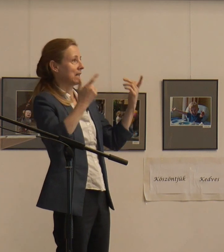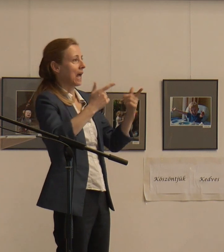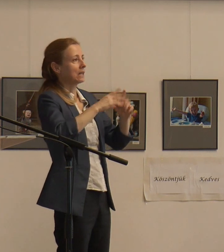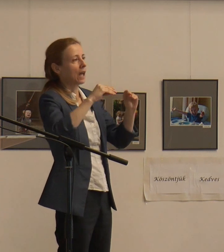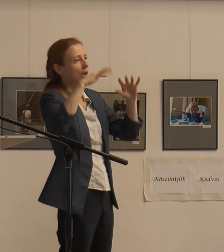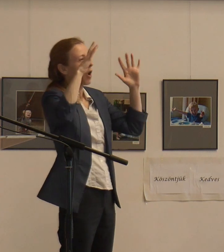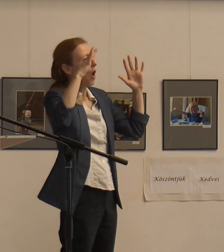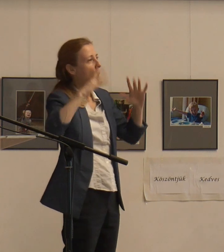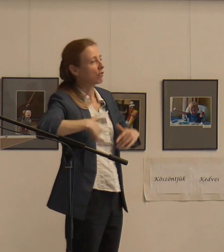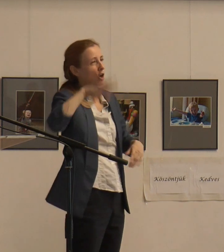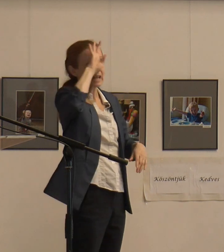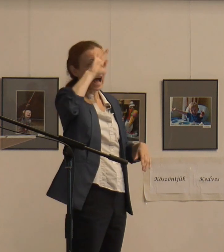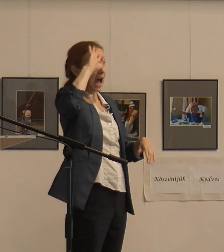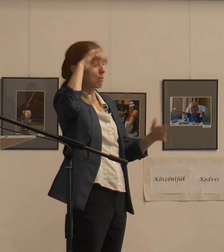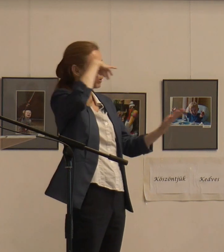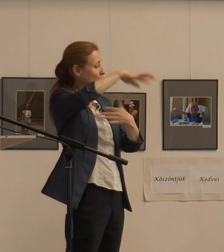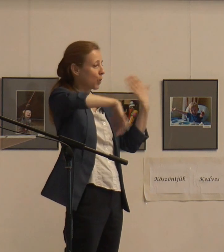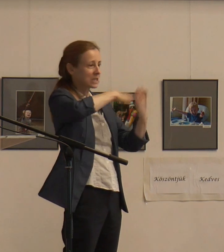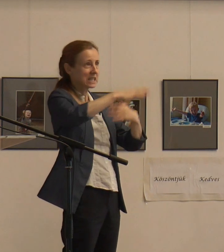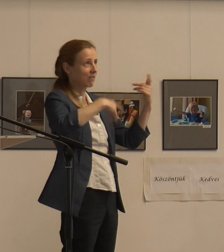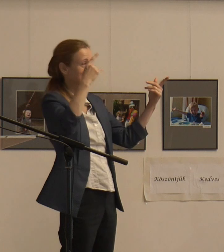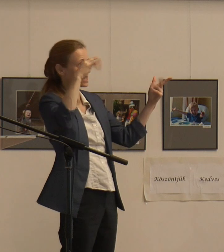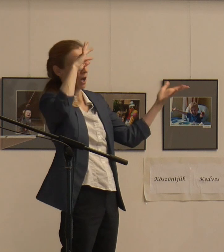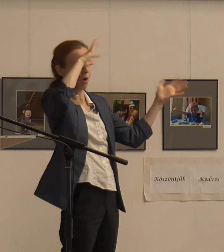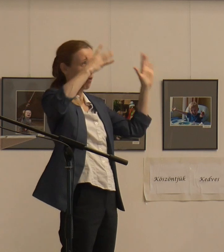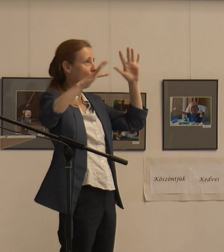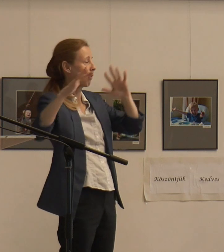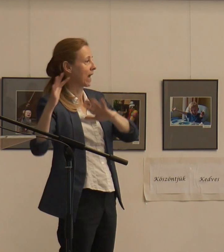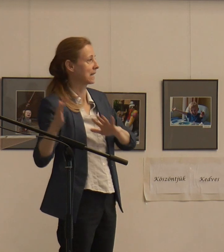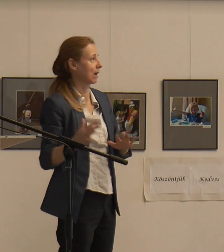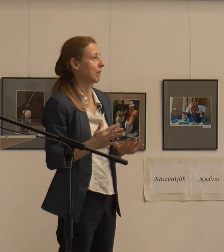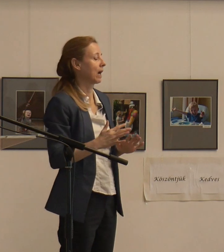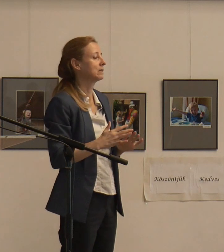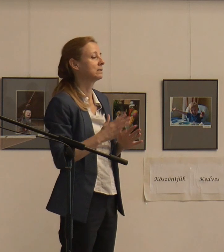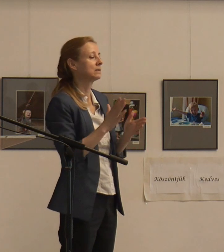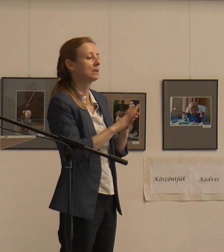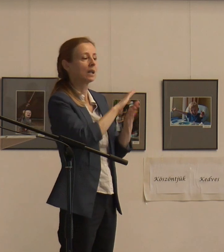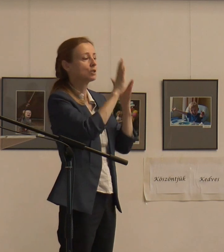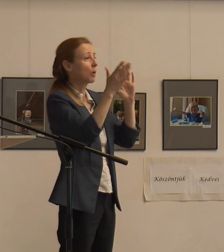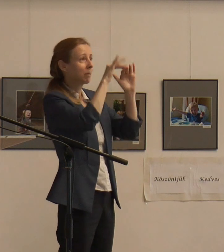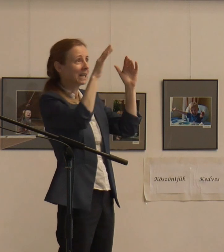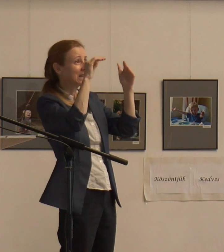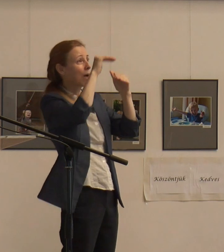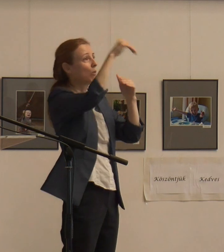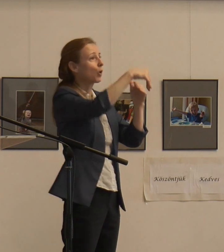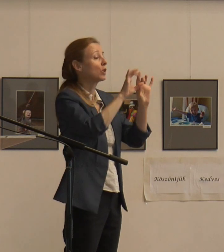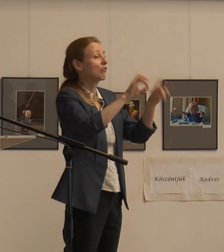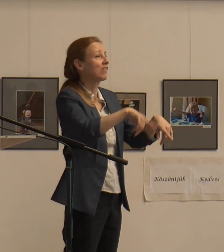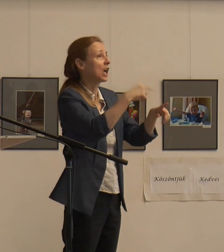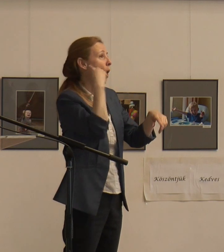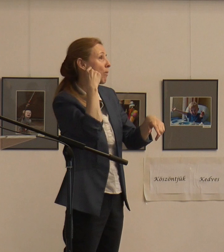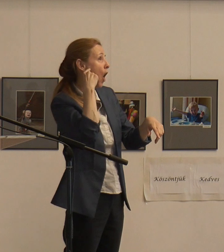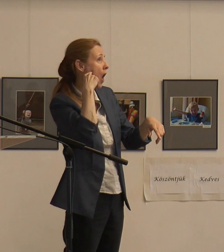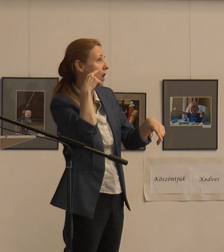tavat álmodok össze-vissza, hókatlasz, hóhegyet, és mindegyik mögül a fiamat hallom.